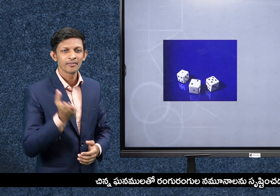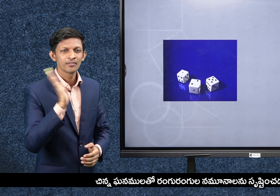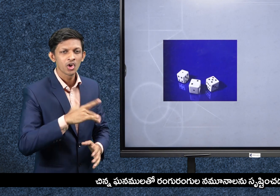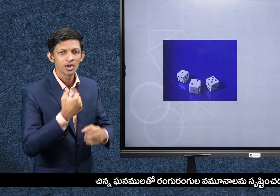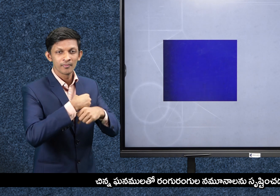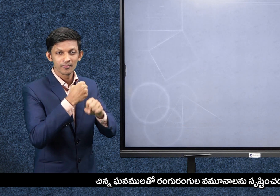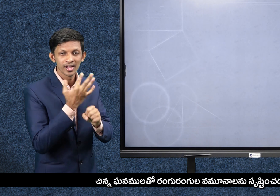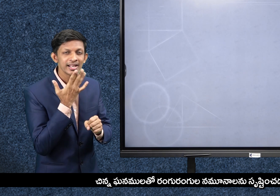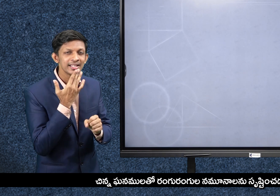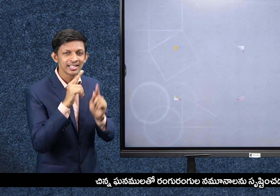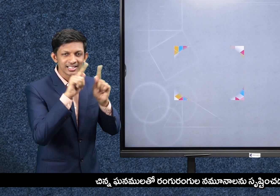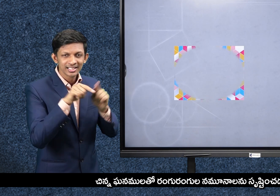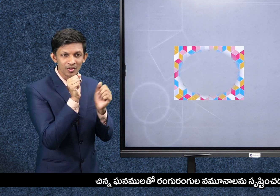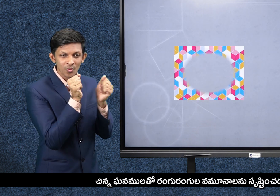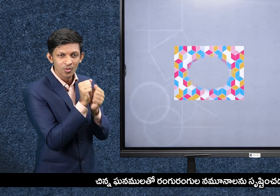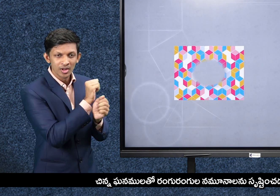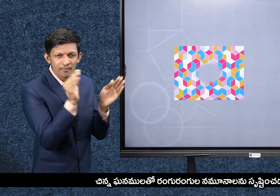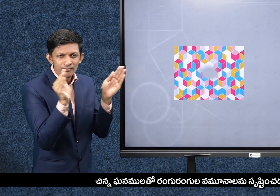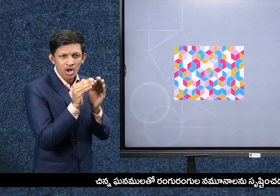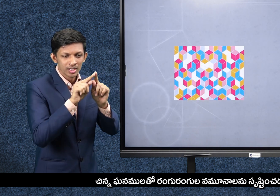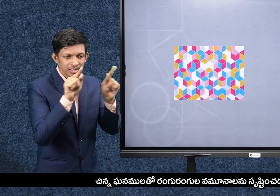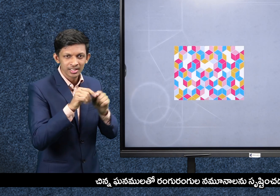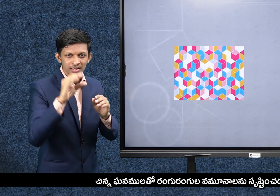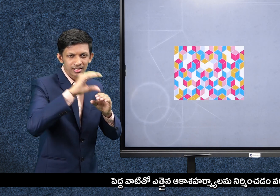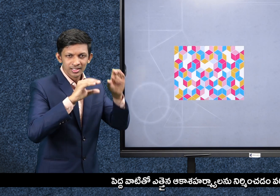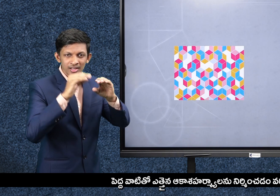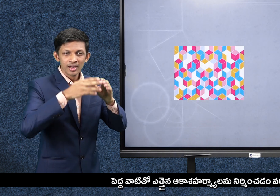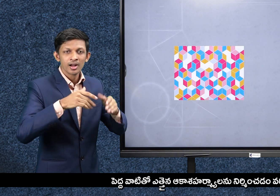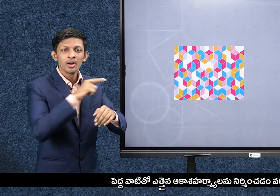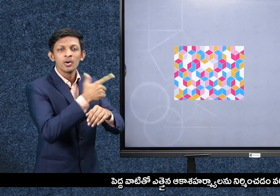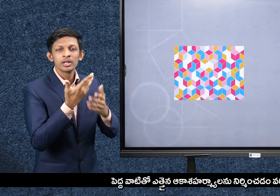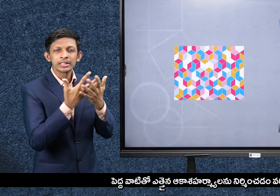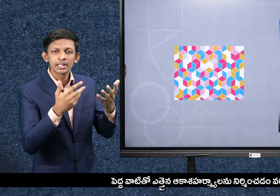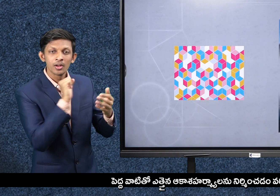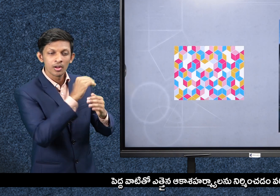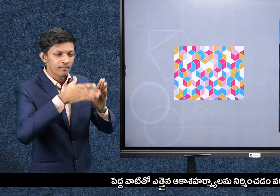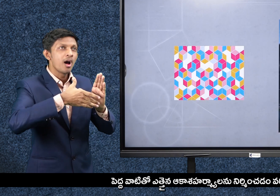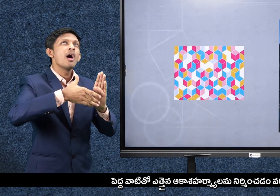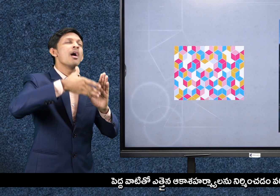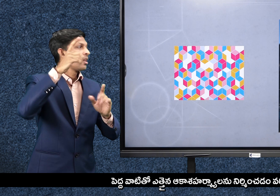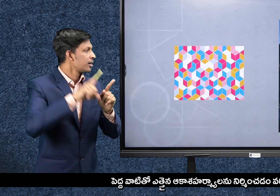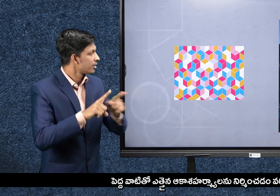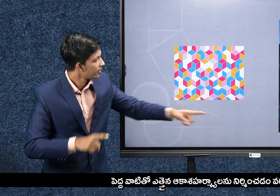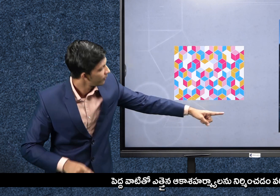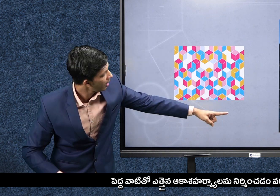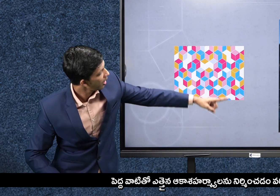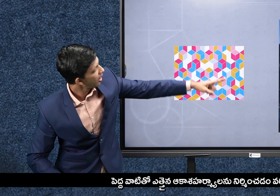చిన్న క్యూబ్లతో రంగురంగుల నమూనాలను సృష్టించటం నుండి పెద్దవాటితో ఎత్తైన ఆకాశ హాస్యాలను నిర్మించటం